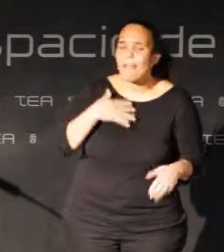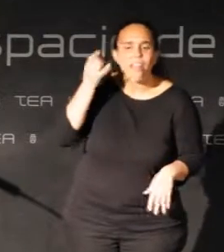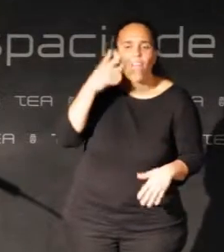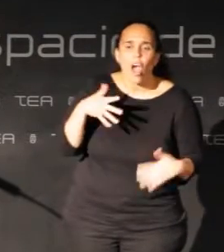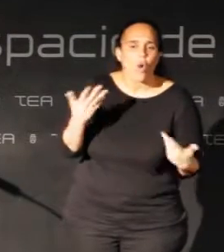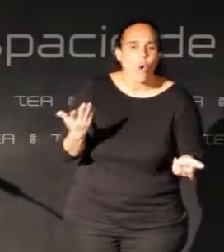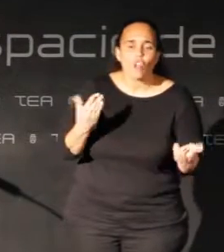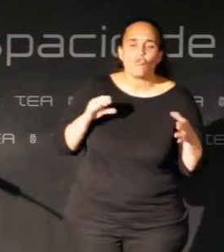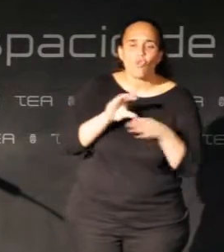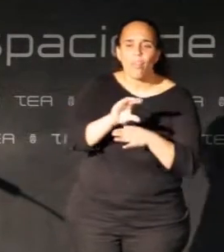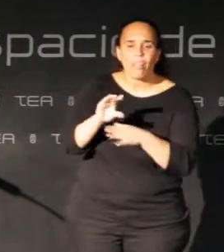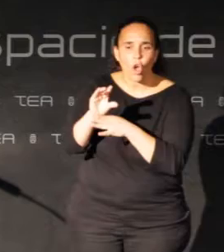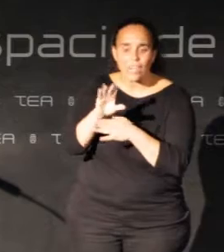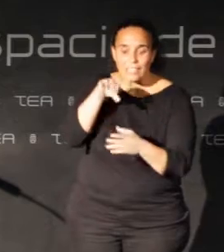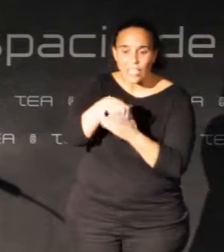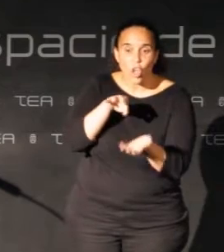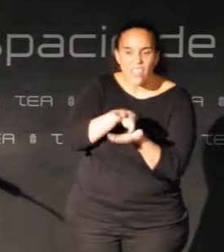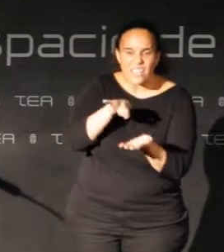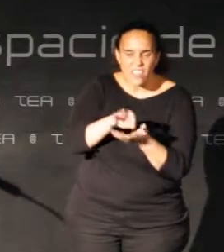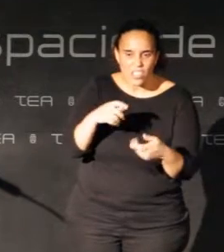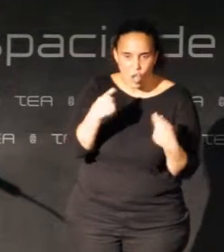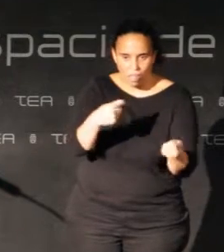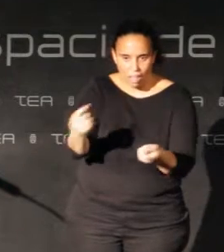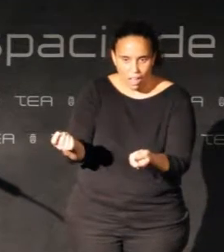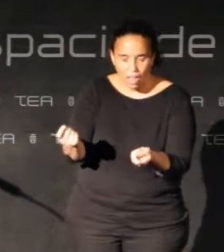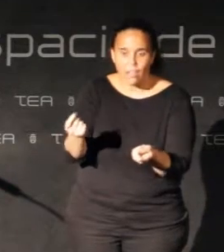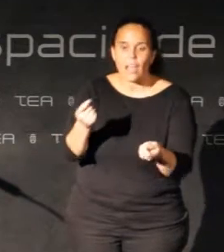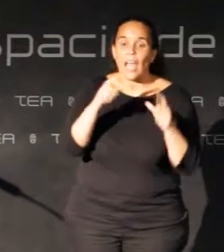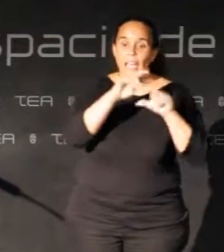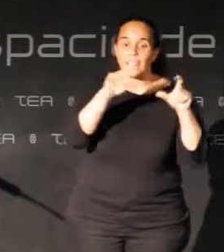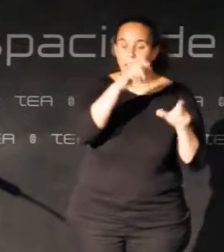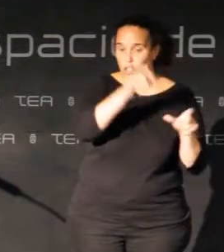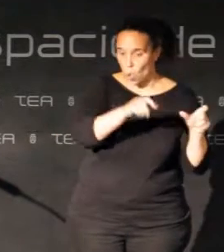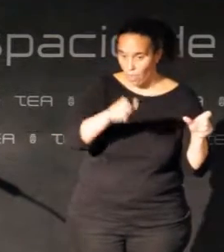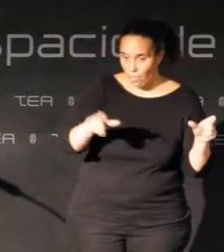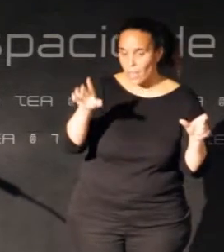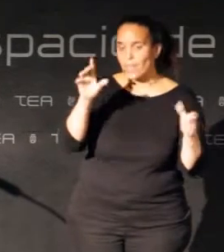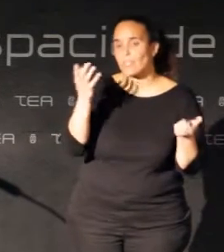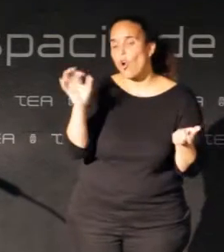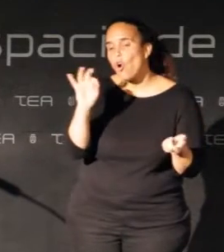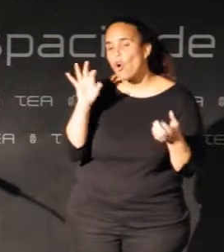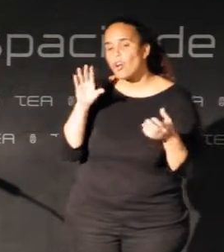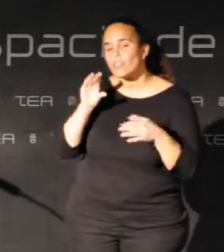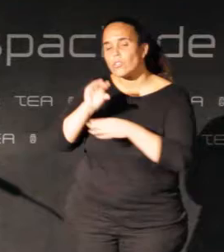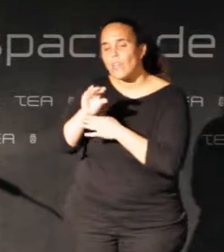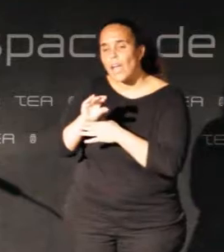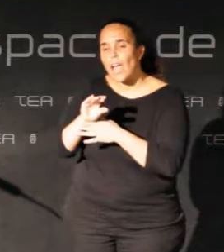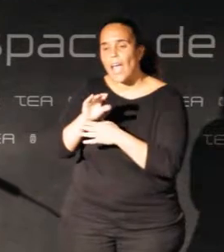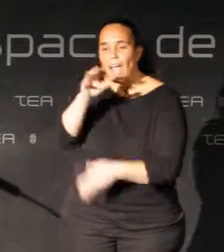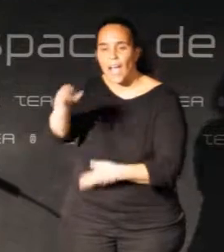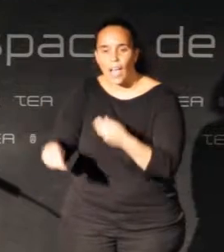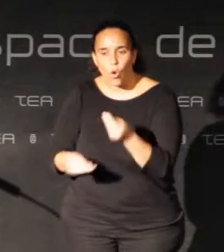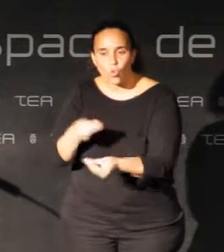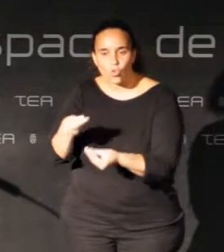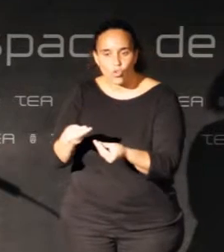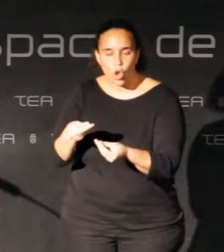las subvenciones que se conceden a través del servicio, que básicamente son las entidades ciudadanas y las que tienen que ver con la ejecución de lo que